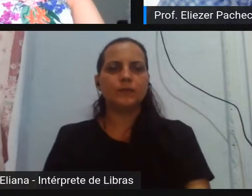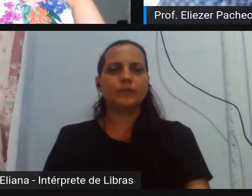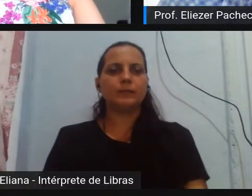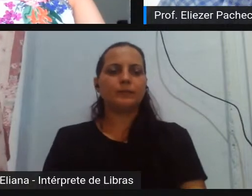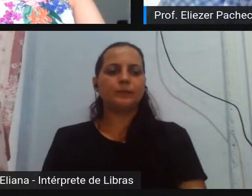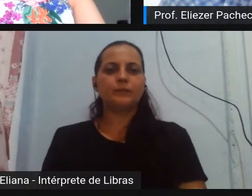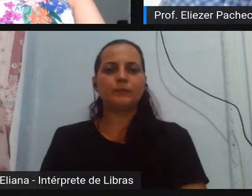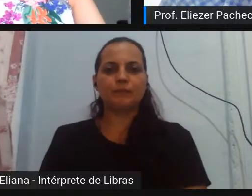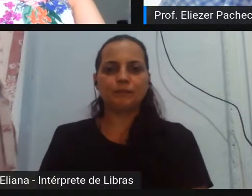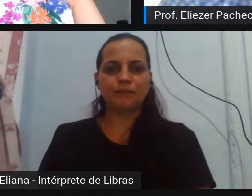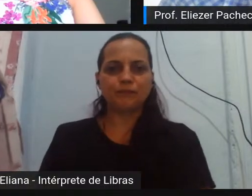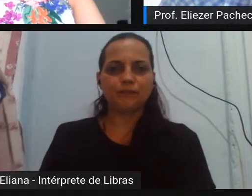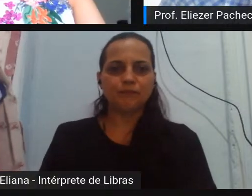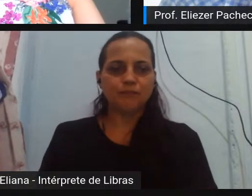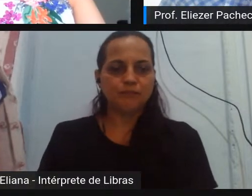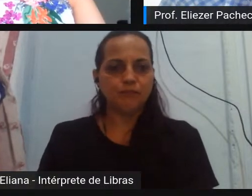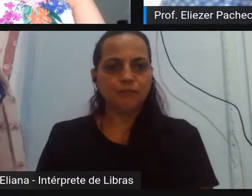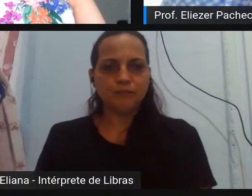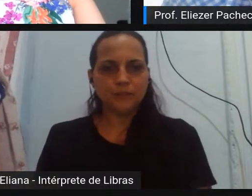Está tudo fechado, mas não adianta.